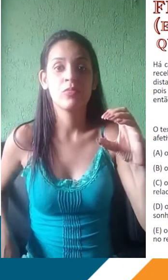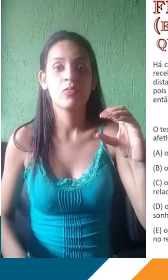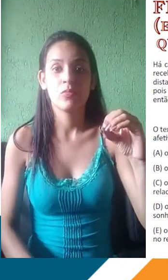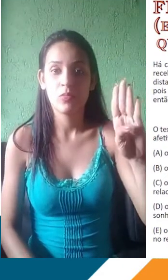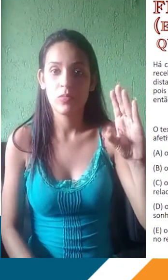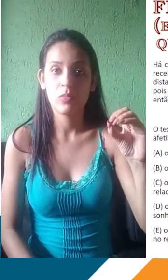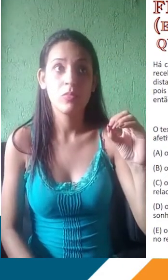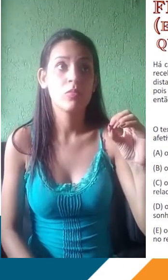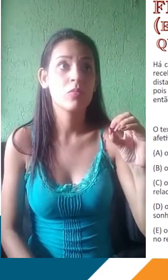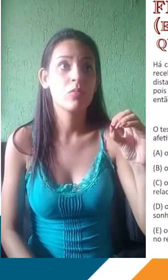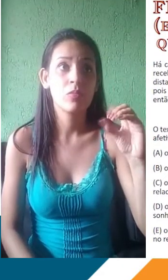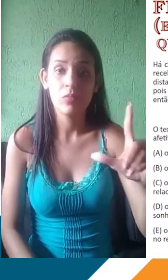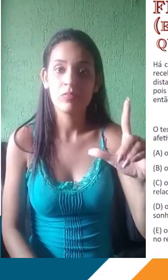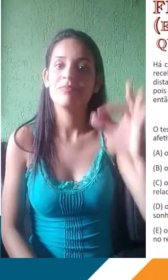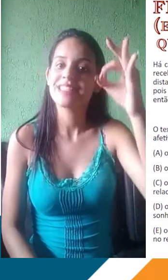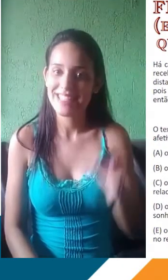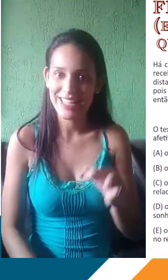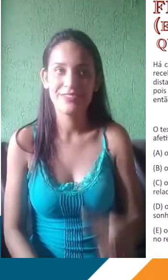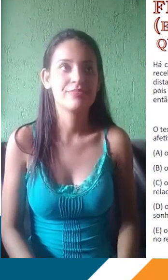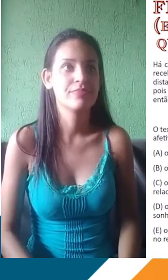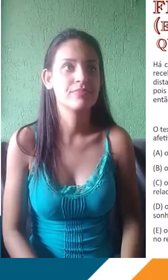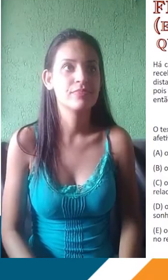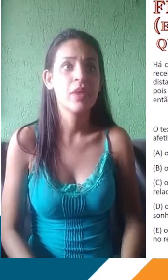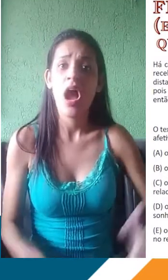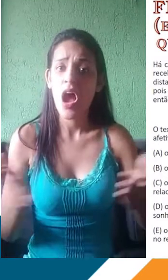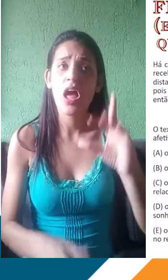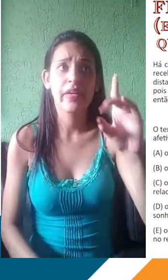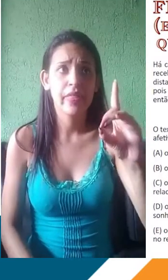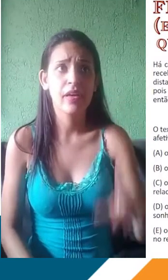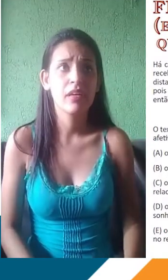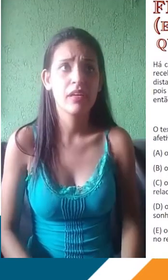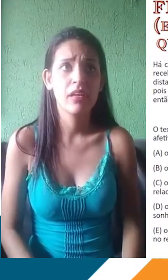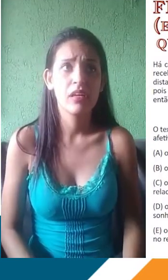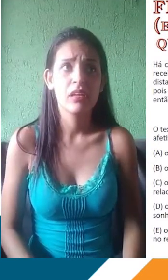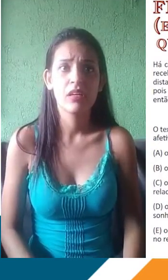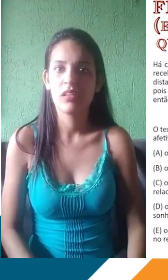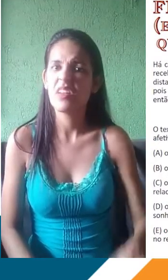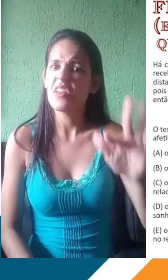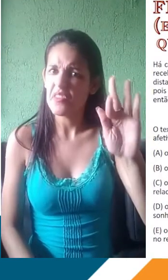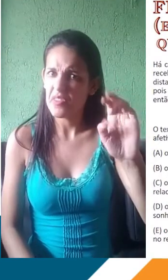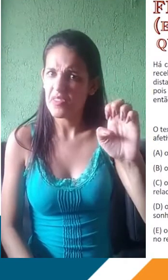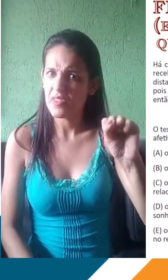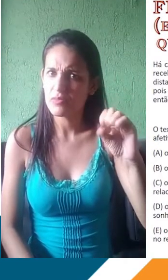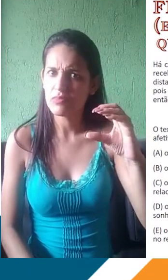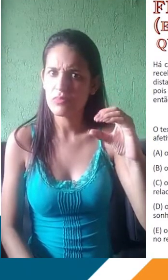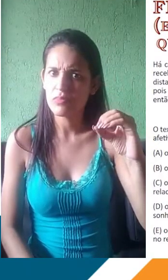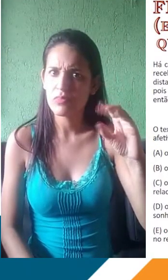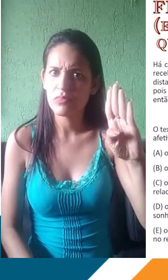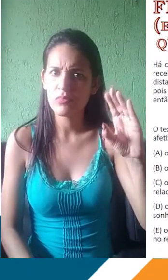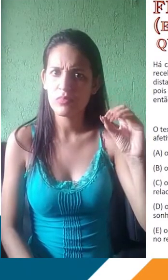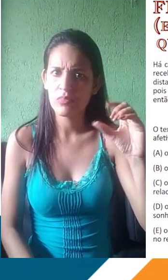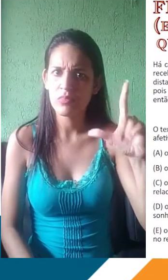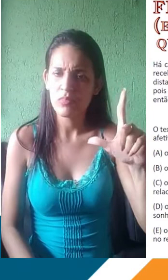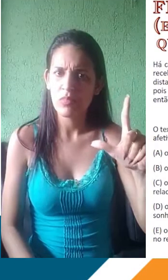Mas continuando a analisar as alternativas, letra B, frescobol é relacionado à competição, também uma incoerência.